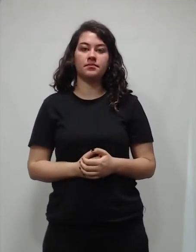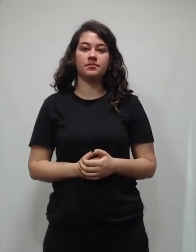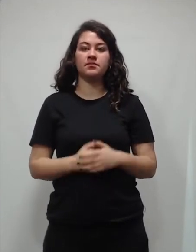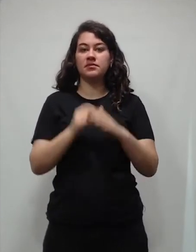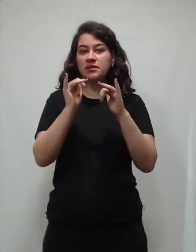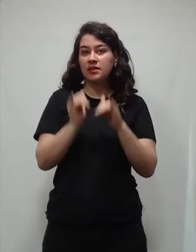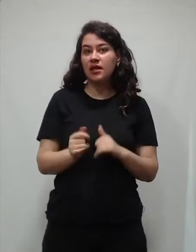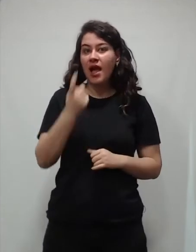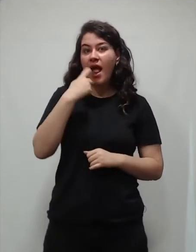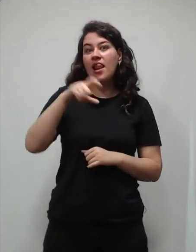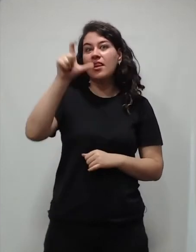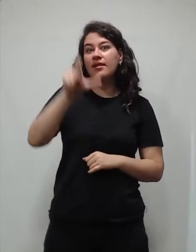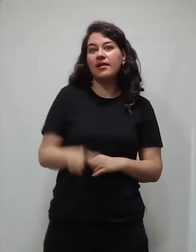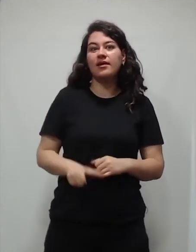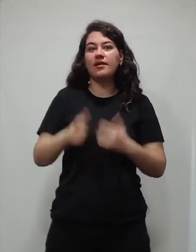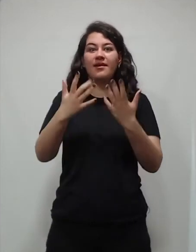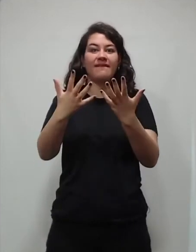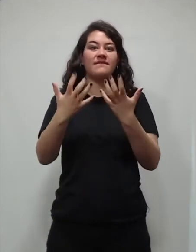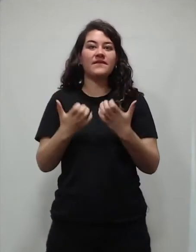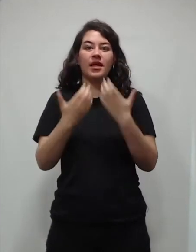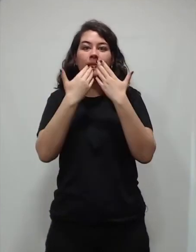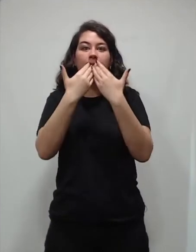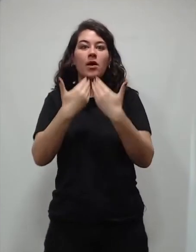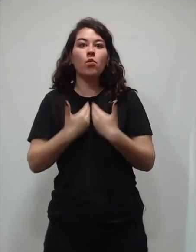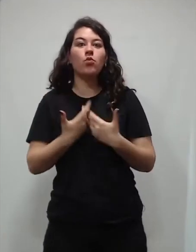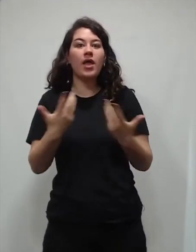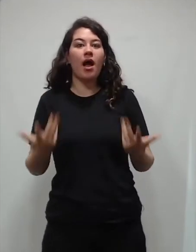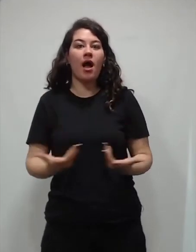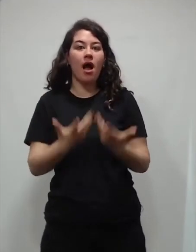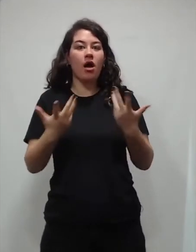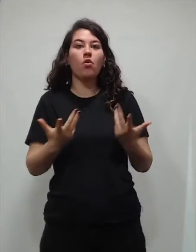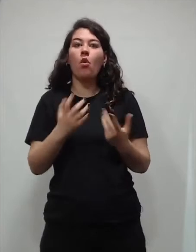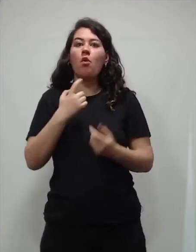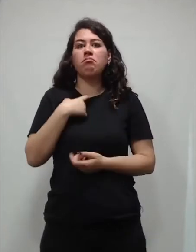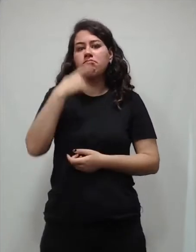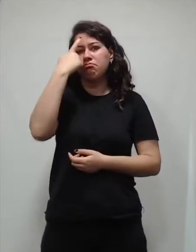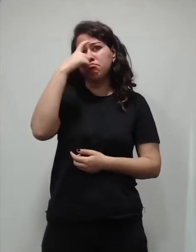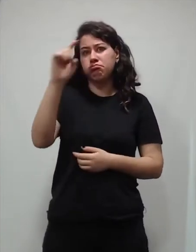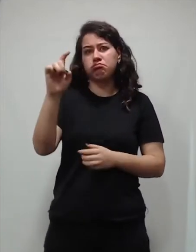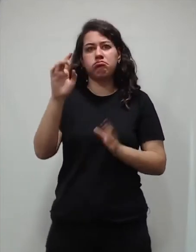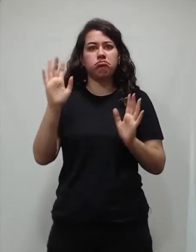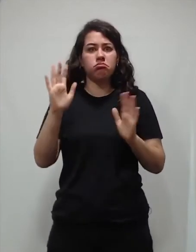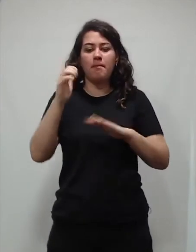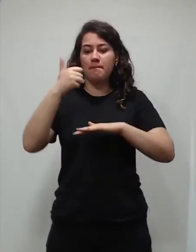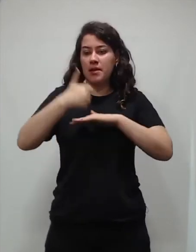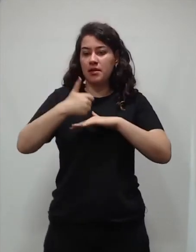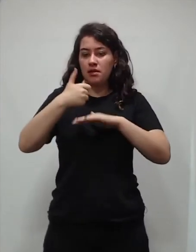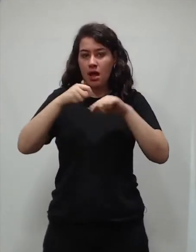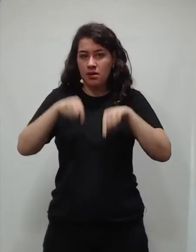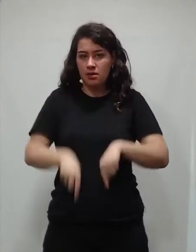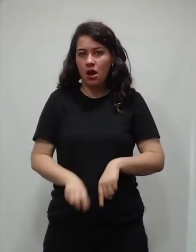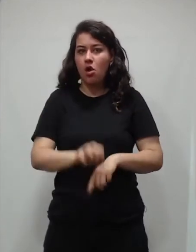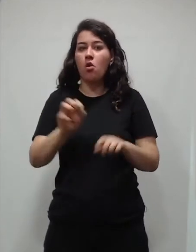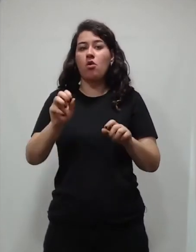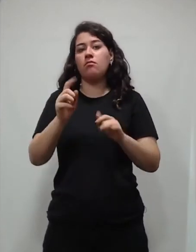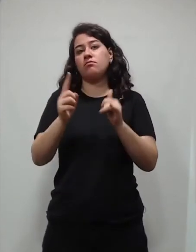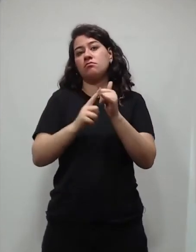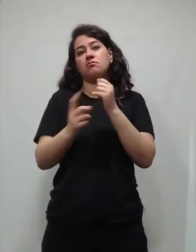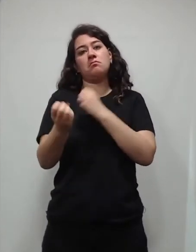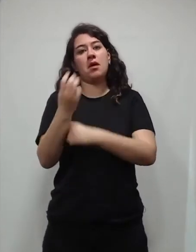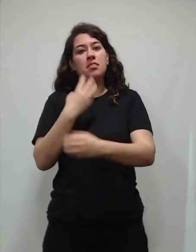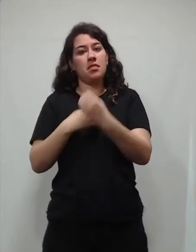Si alguien quisiera hacer alguna consulta, aportes desde la presencialidad o también desde la